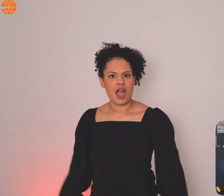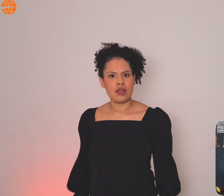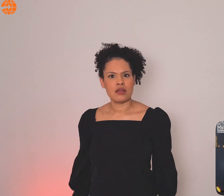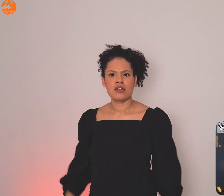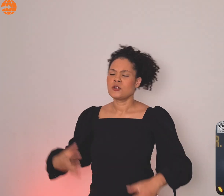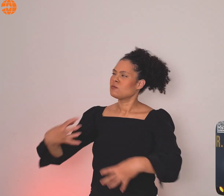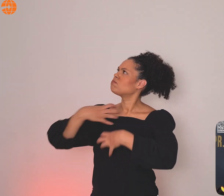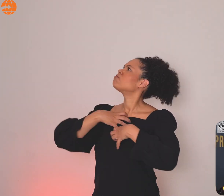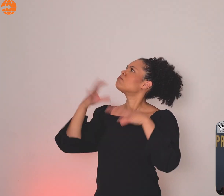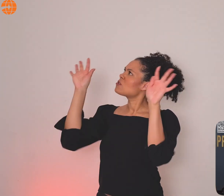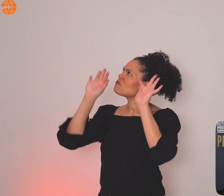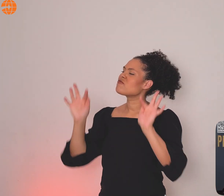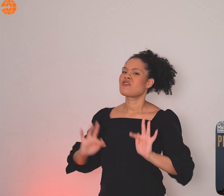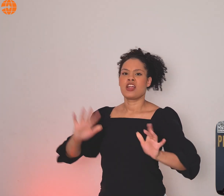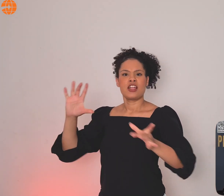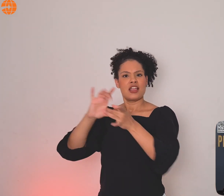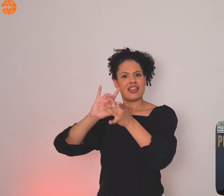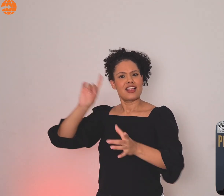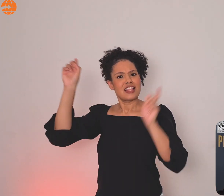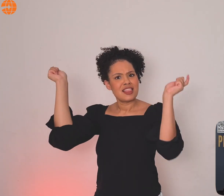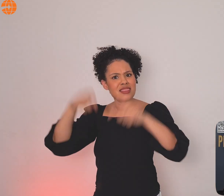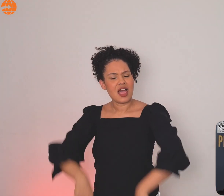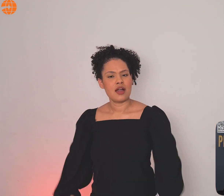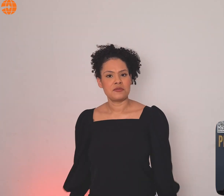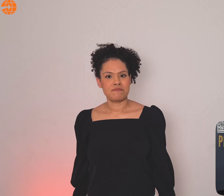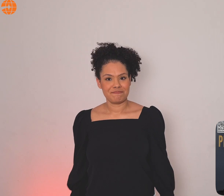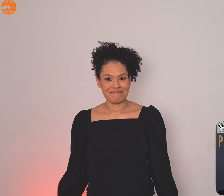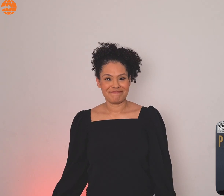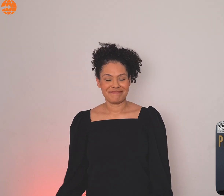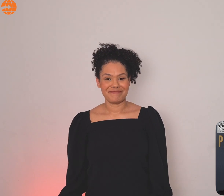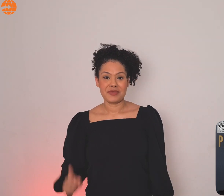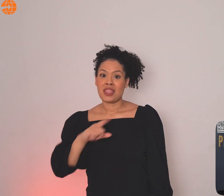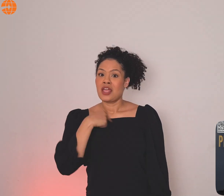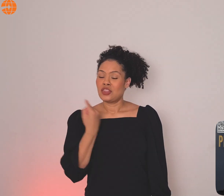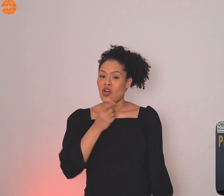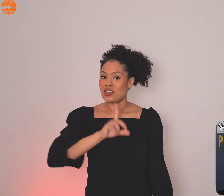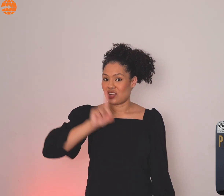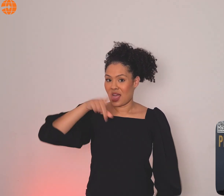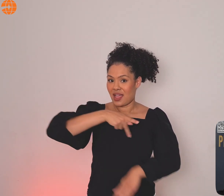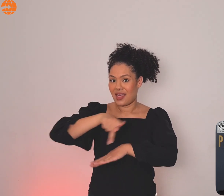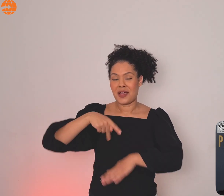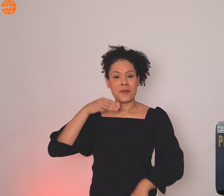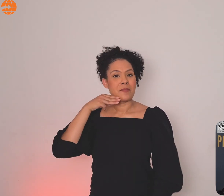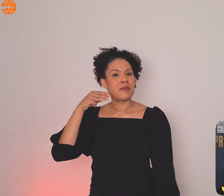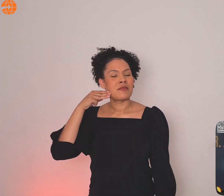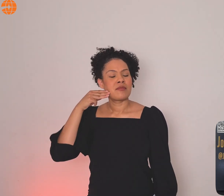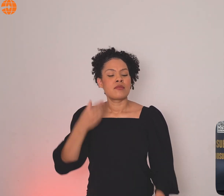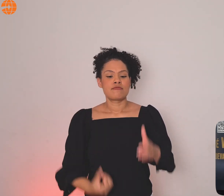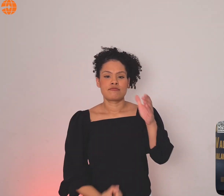Sabe, nós começamos uma igreja no meio de uma aldeia, não tinha água.